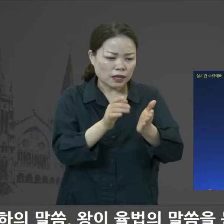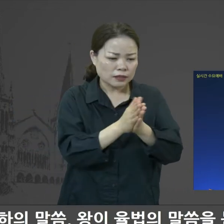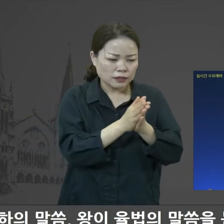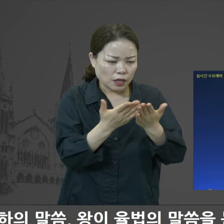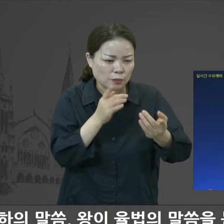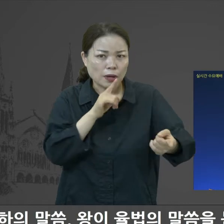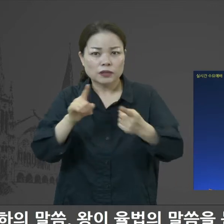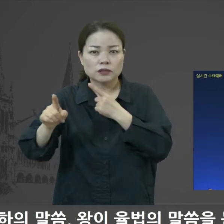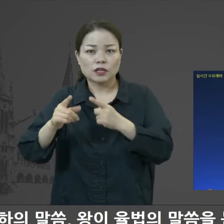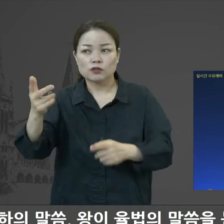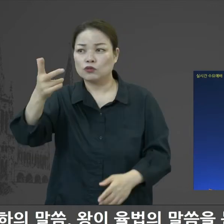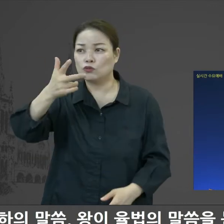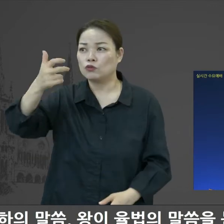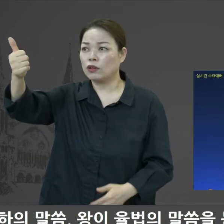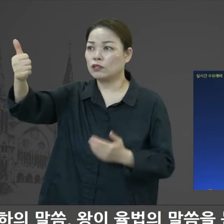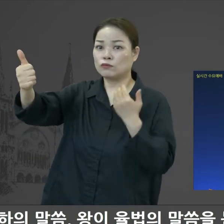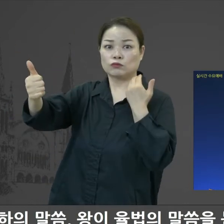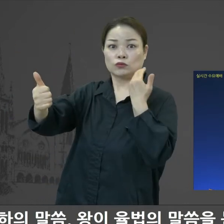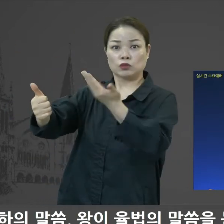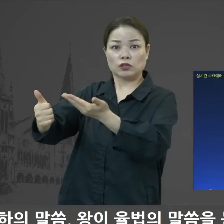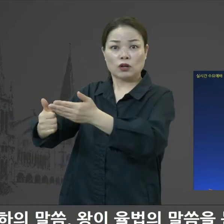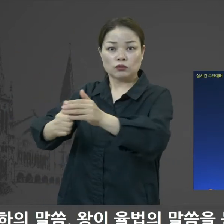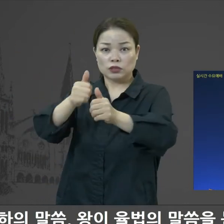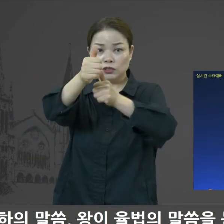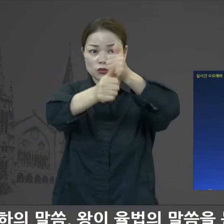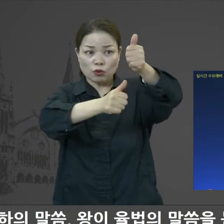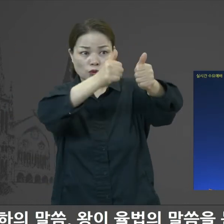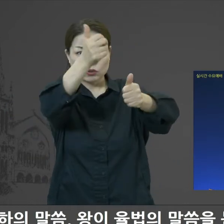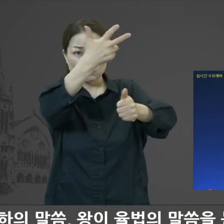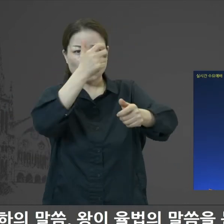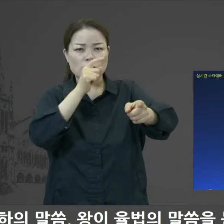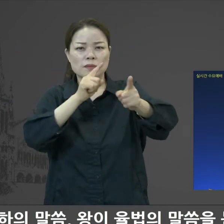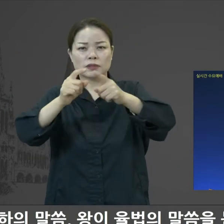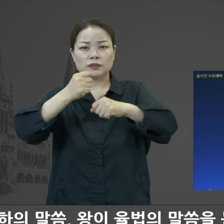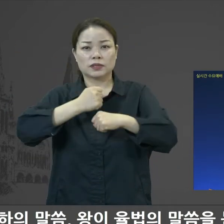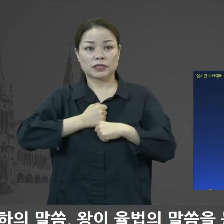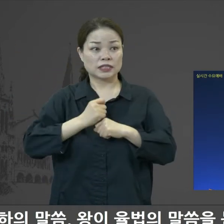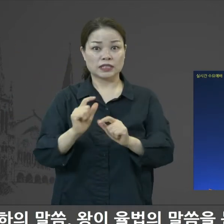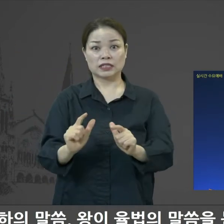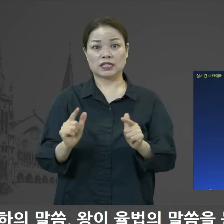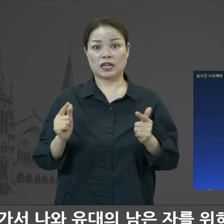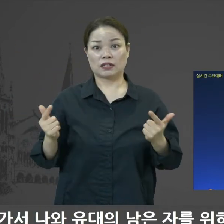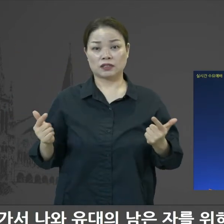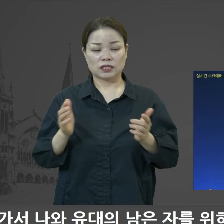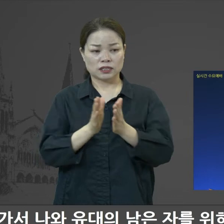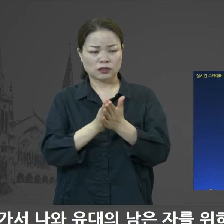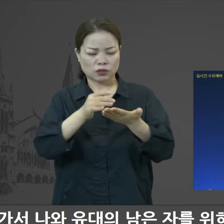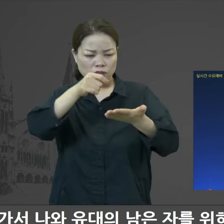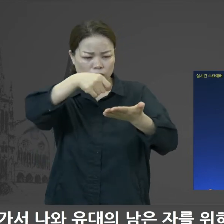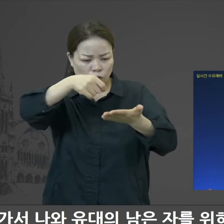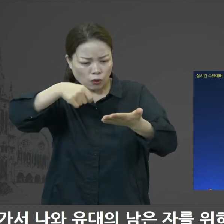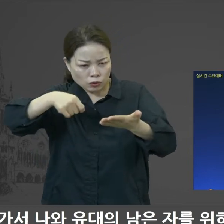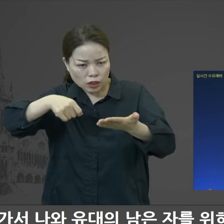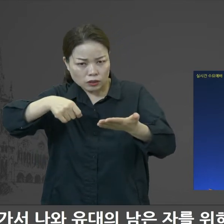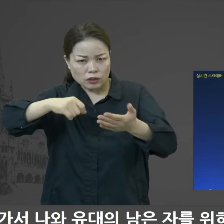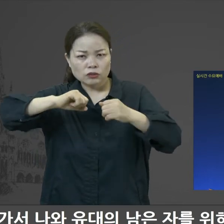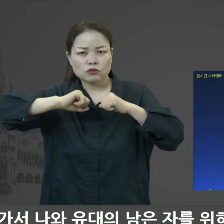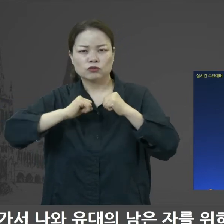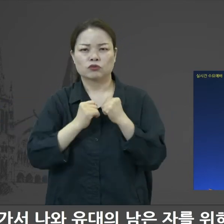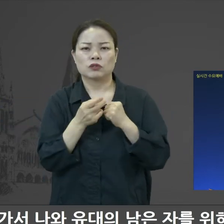말씀에 대하여 여호와께 물으라. 우리 조상들이 여호와의 말씀을 지키지 아니하고 이 책에 기록된 모든 것을